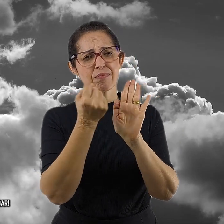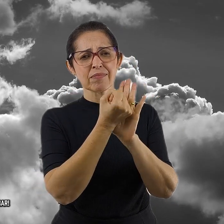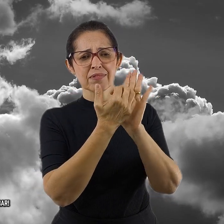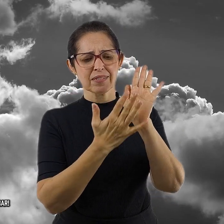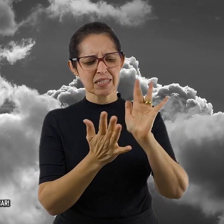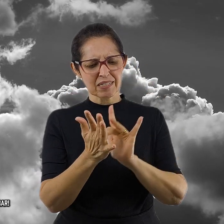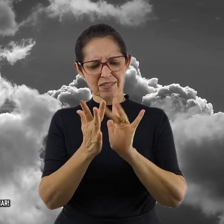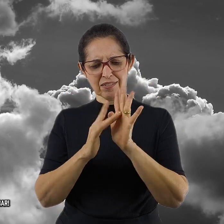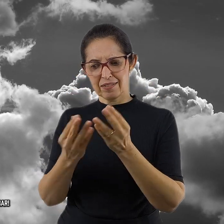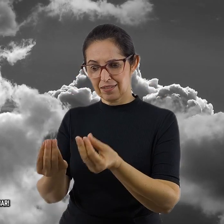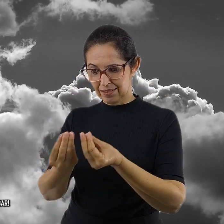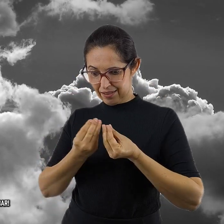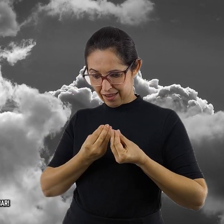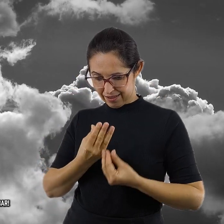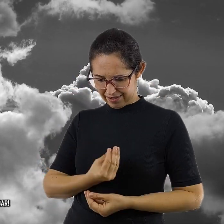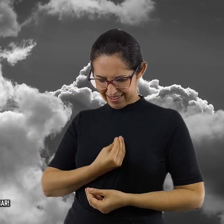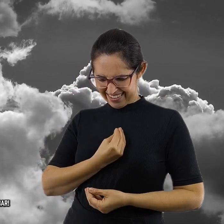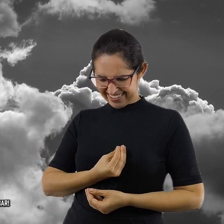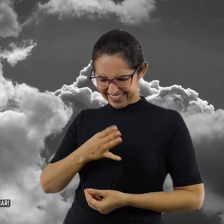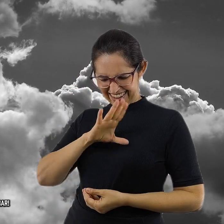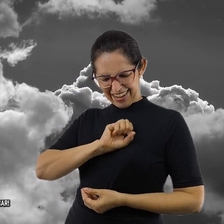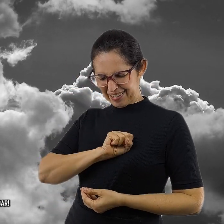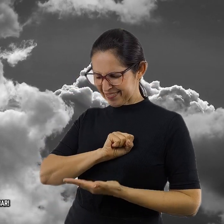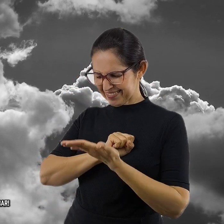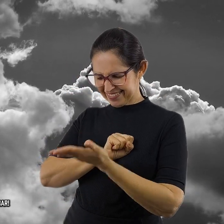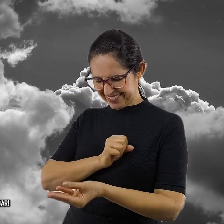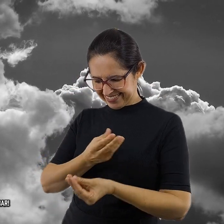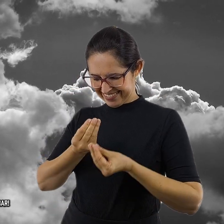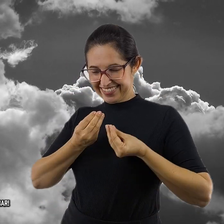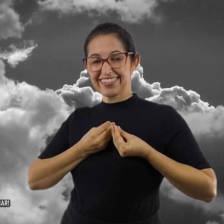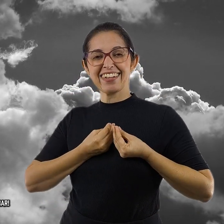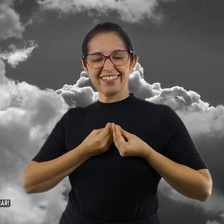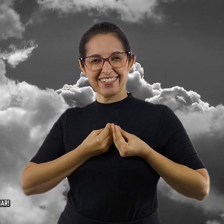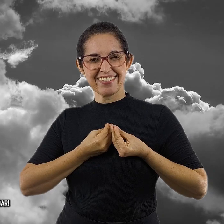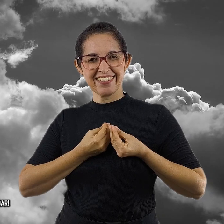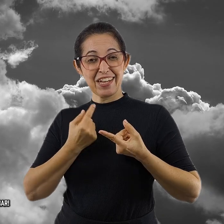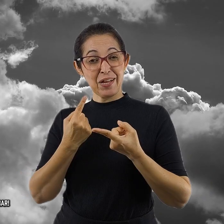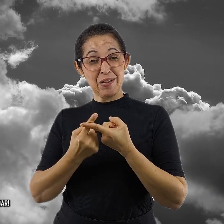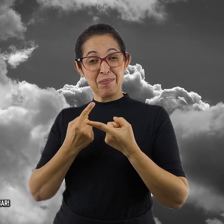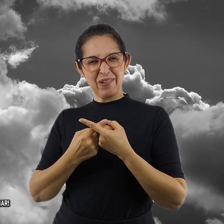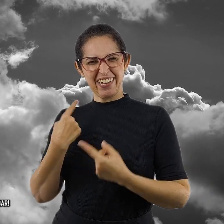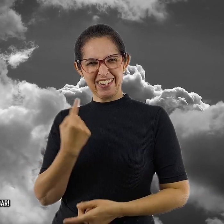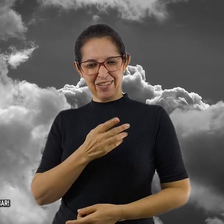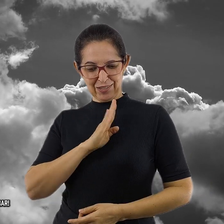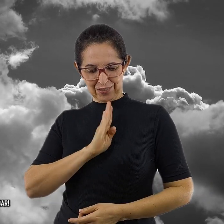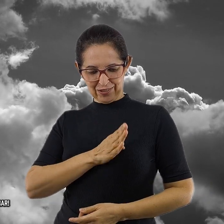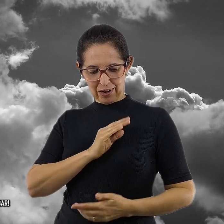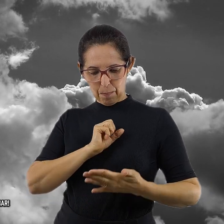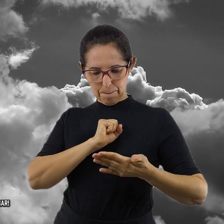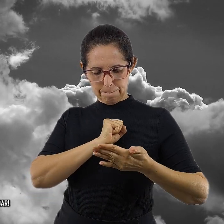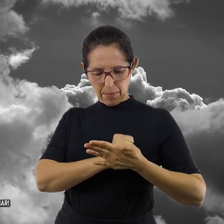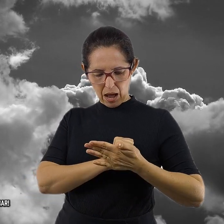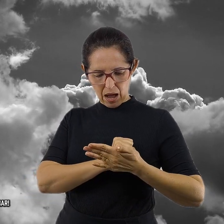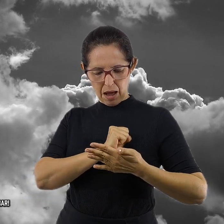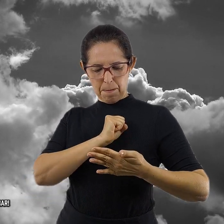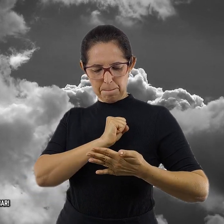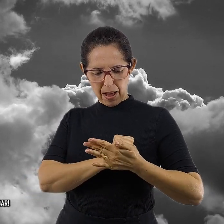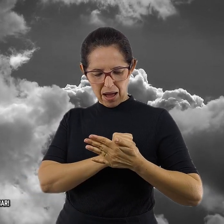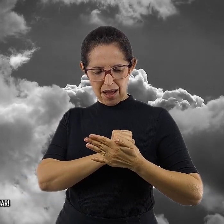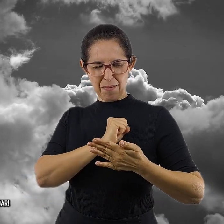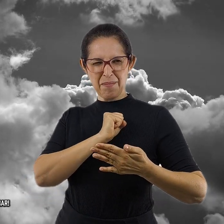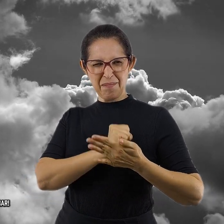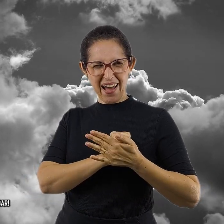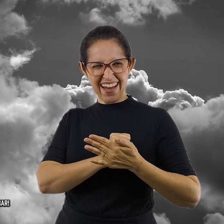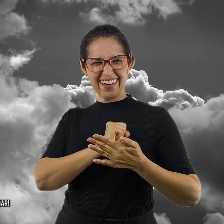sangue, por esta vida, por este amor, porque o coração da igreja pulsa. É a